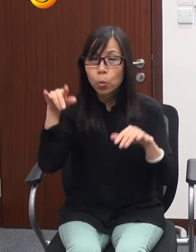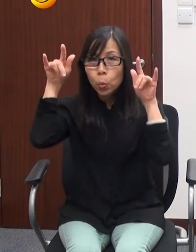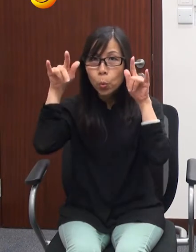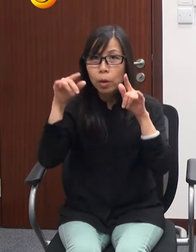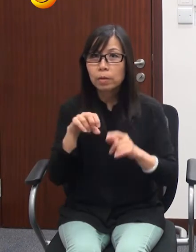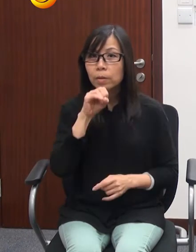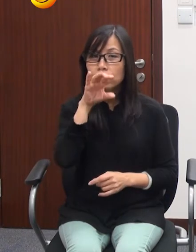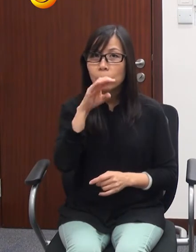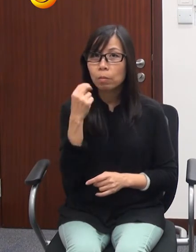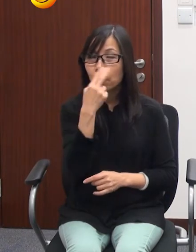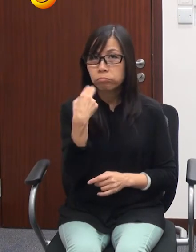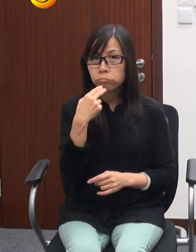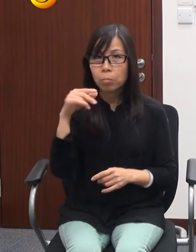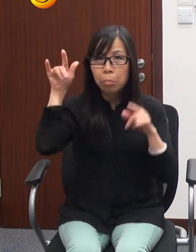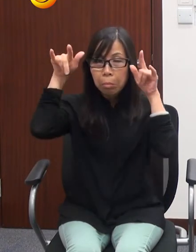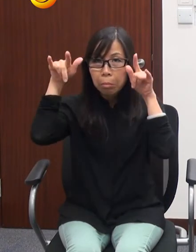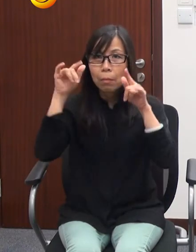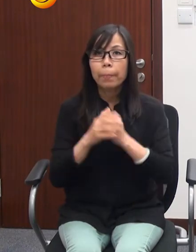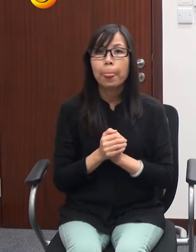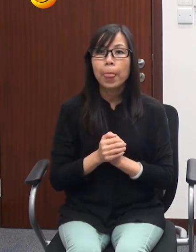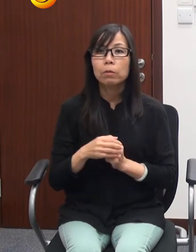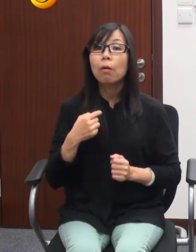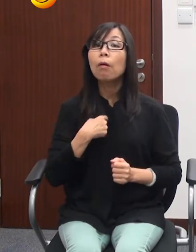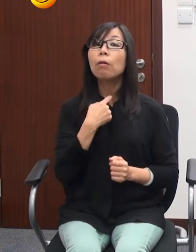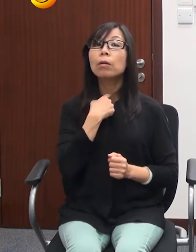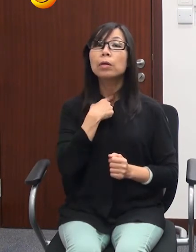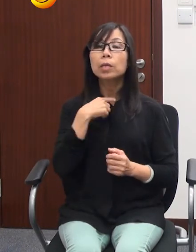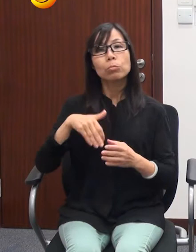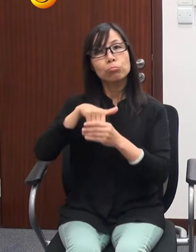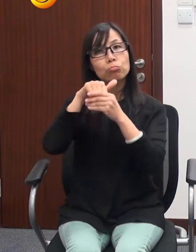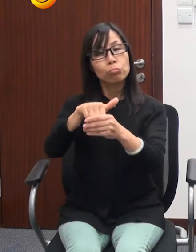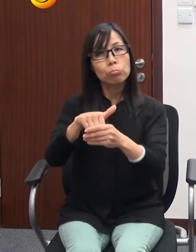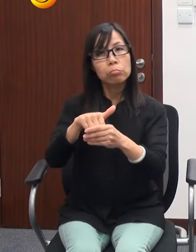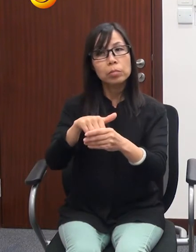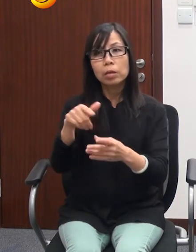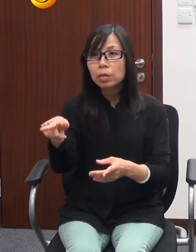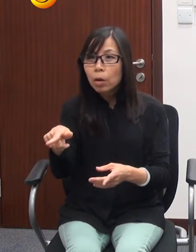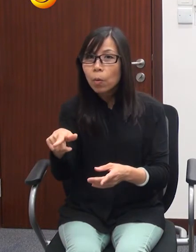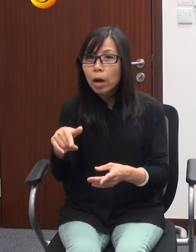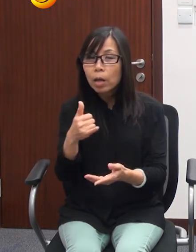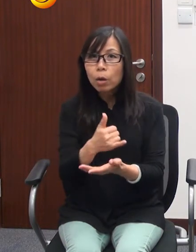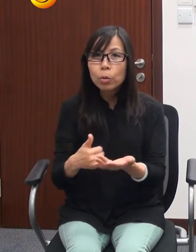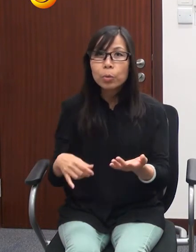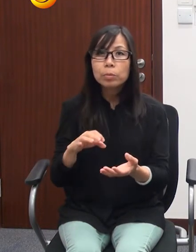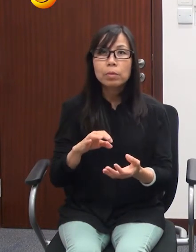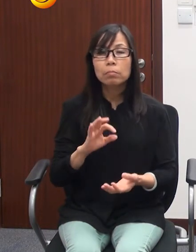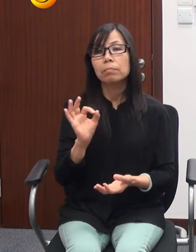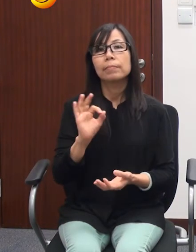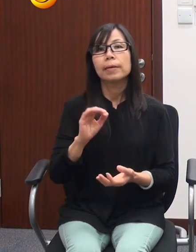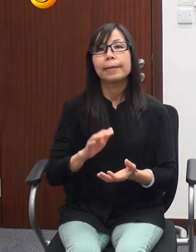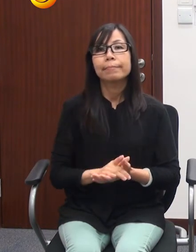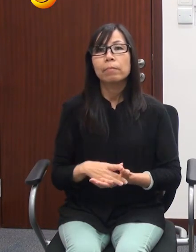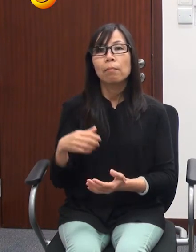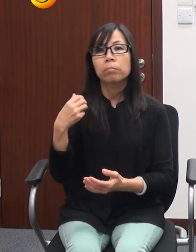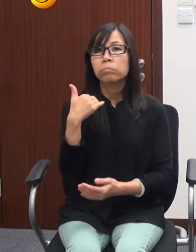話我要參選，我就話呢個唔係去籍，你去示威，可能你諗住有啲行動對於呢一個中共